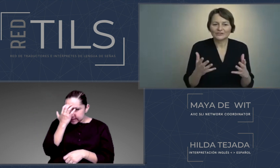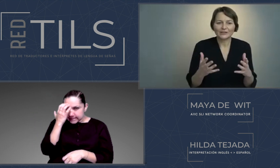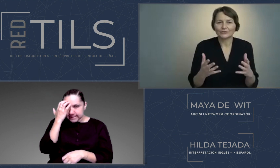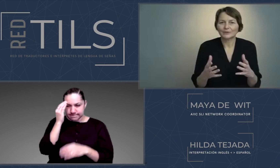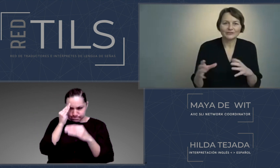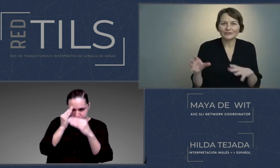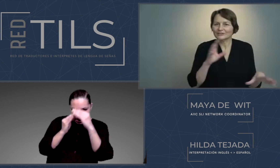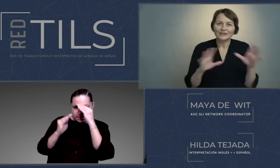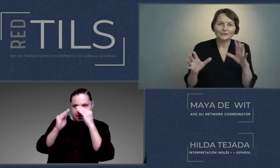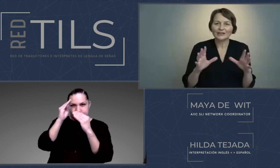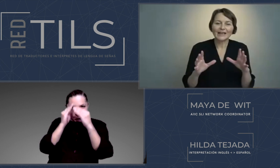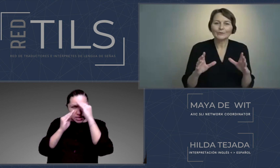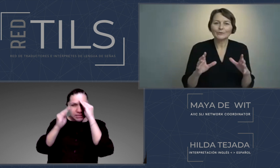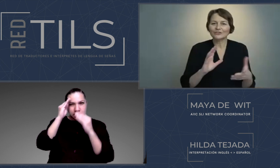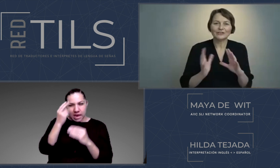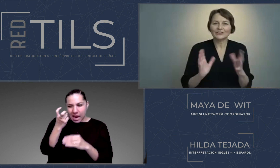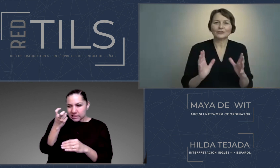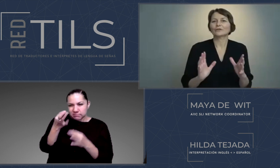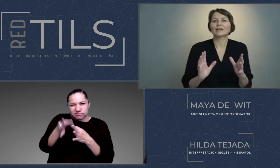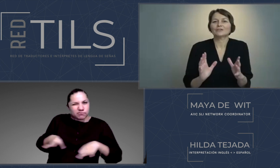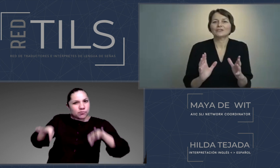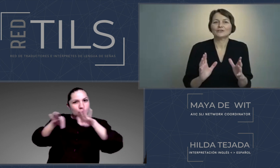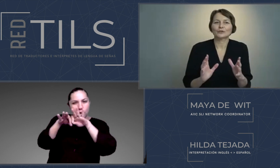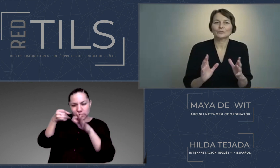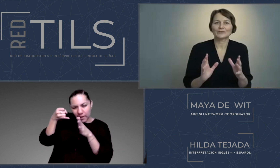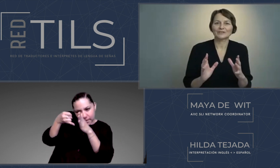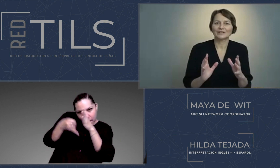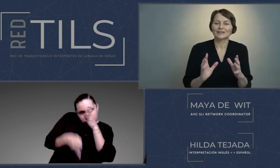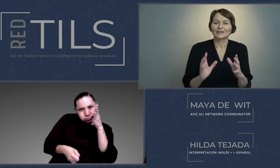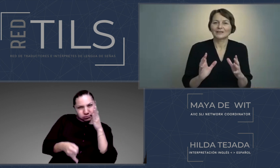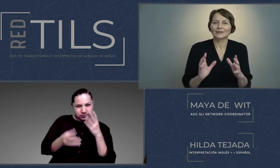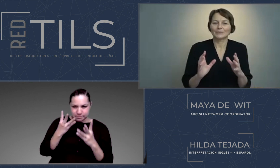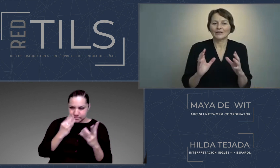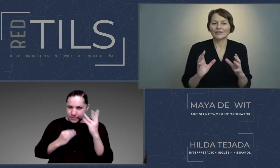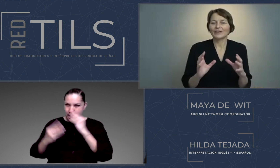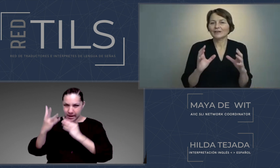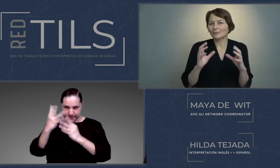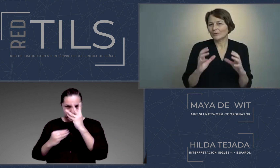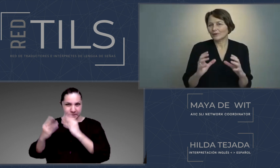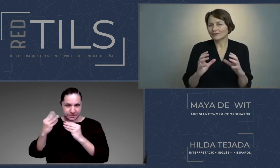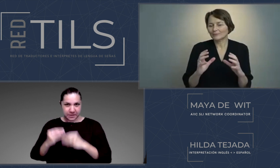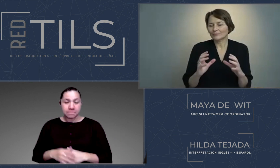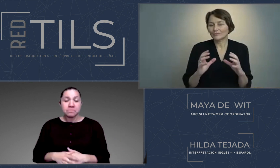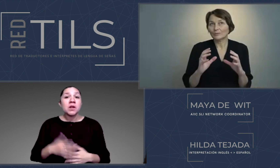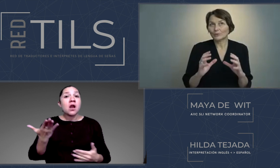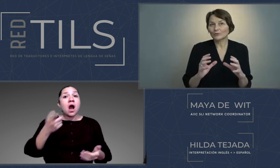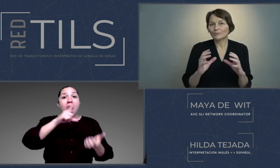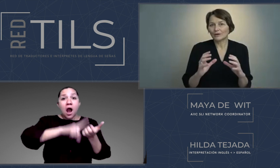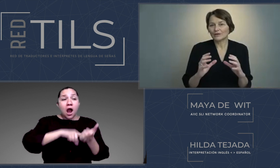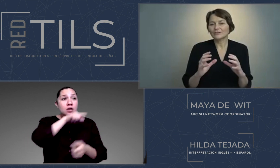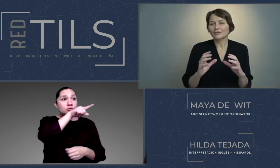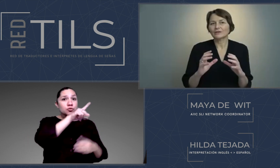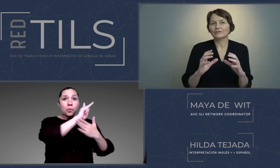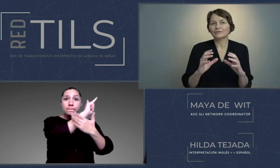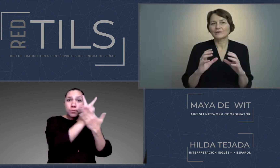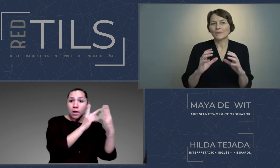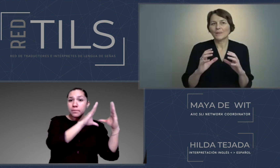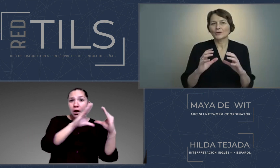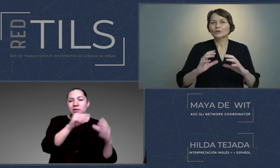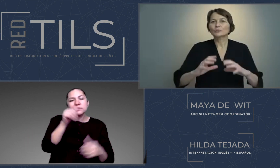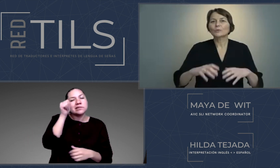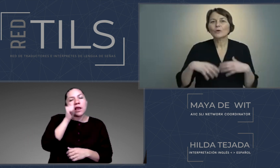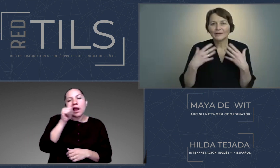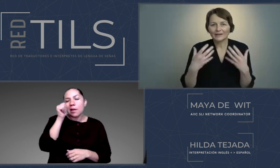En los programas de capacitación y de formación, por lo general, primero vamos sobre las habilidades. Hay que aprender a interpretar, hay que aprender el